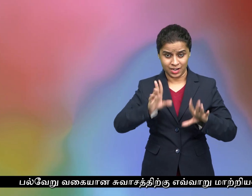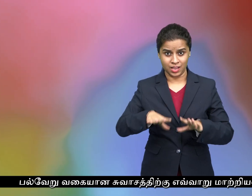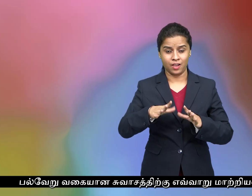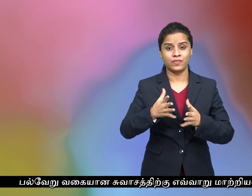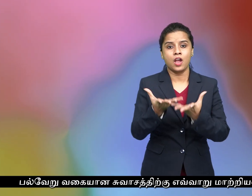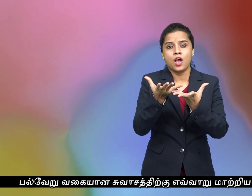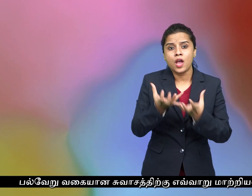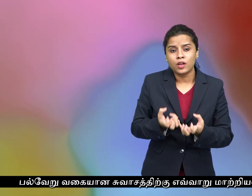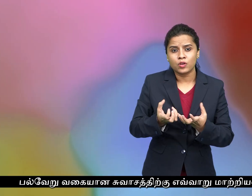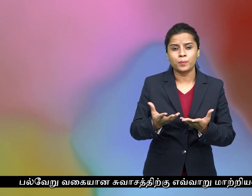மாற்றியமைக்கப்படுகின்றன?